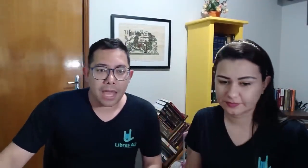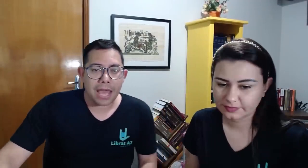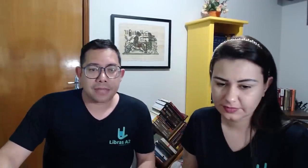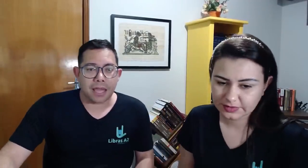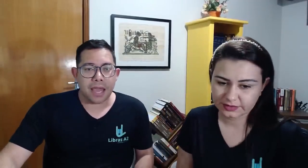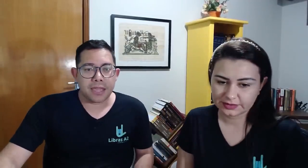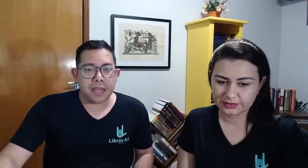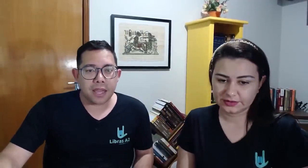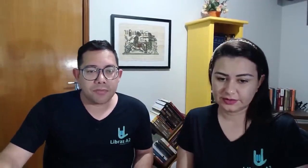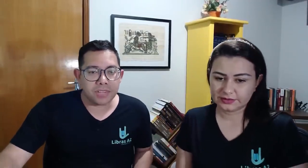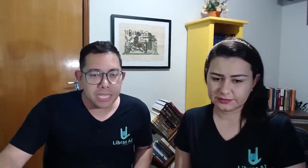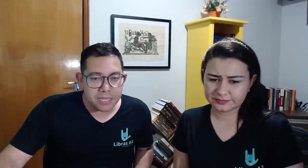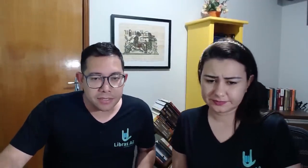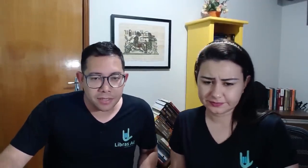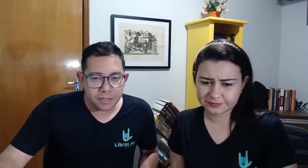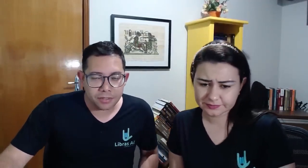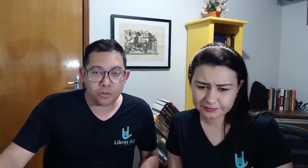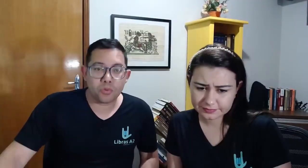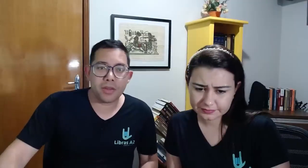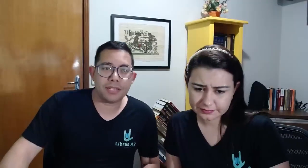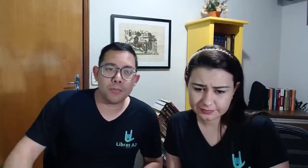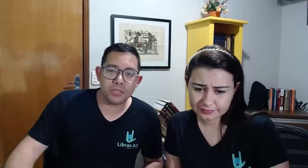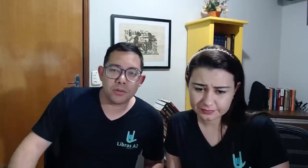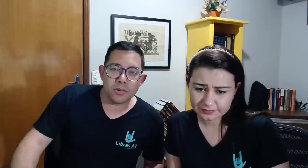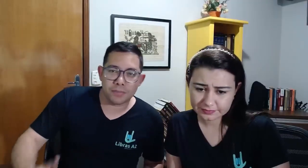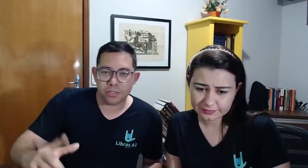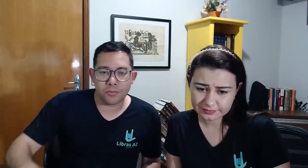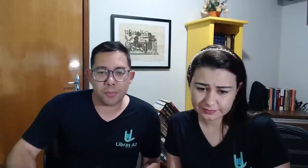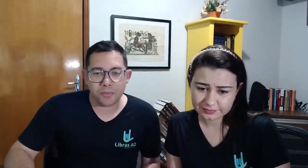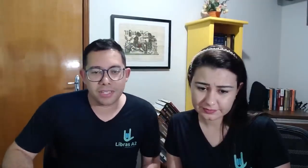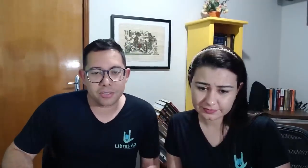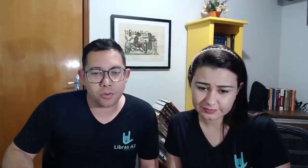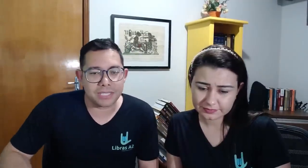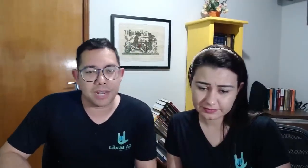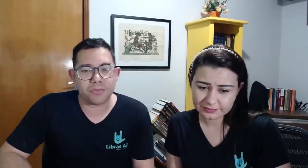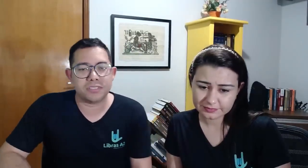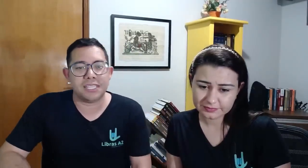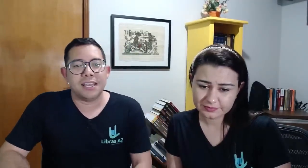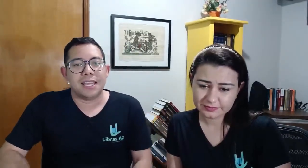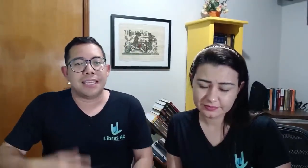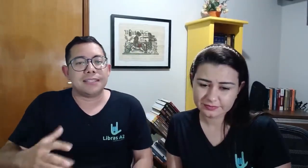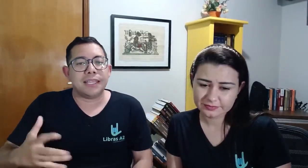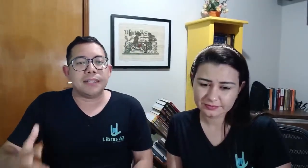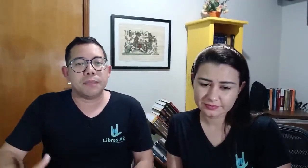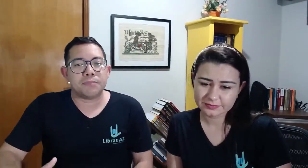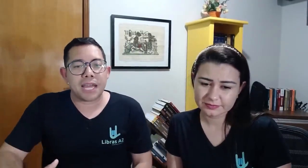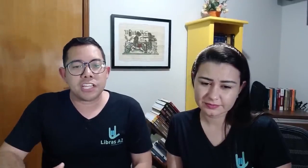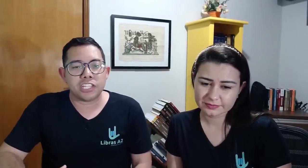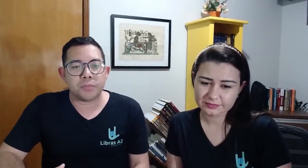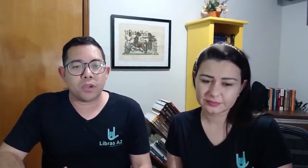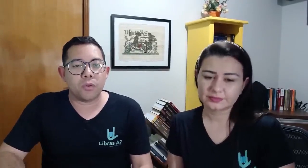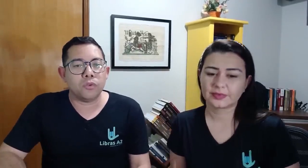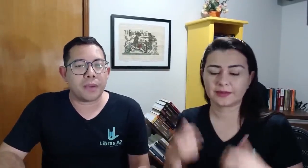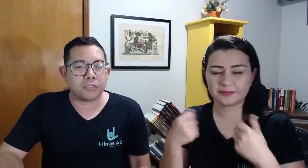Ah, tá. Aí a Vanessa, deixa eu correr, tem muita coisa, mas só vou aproveitar esse comentário. Ela falou assim, que aí tem que ter prática, porque quando o